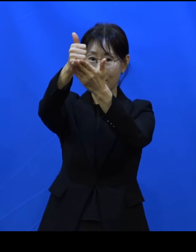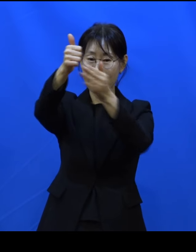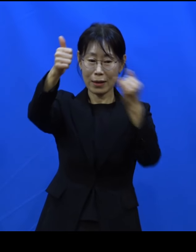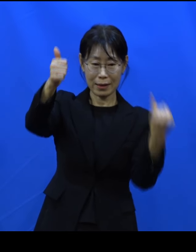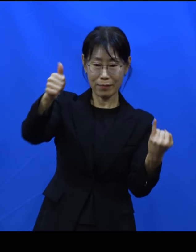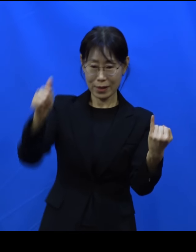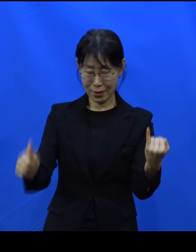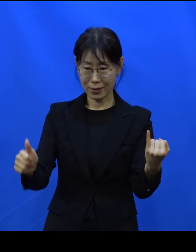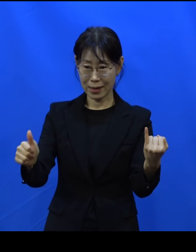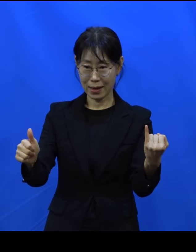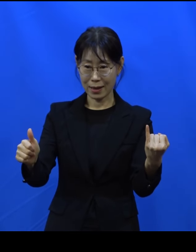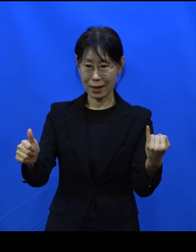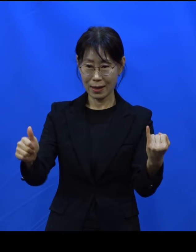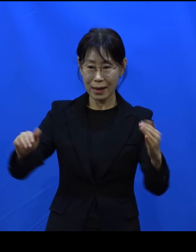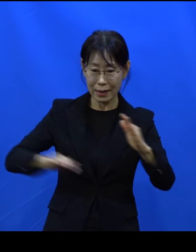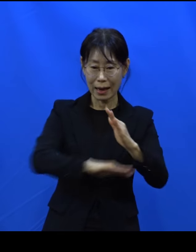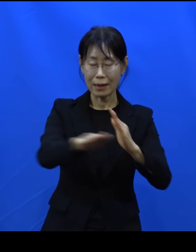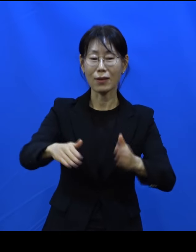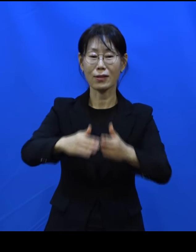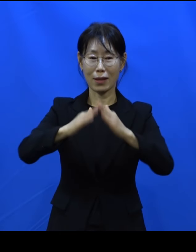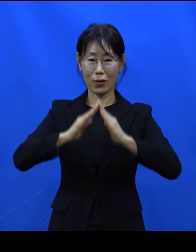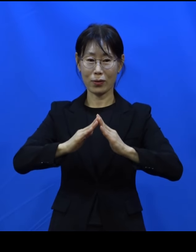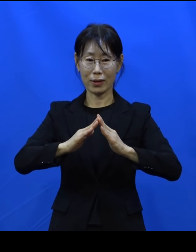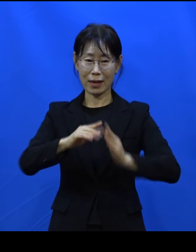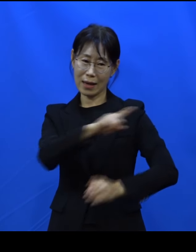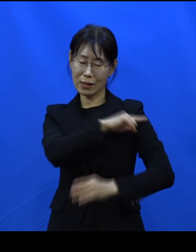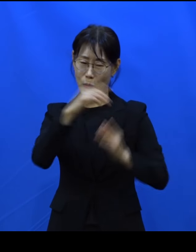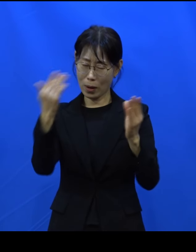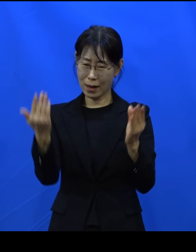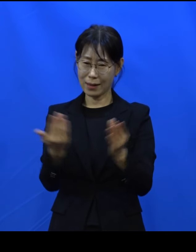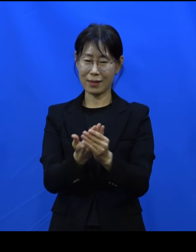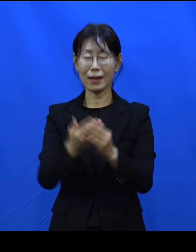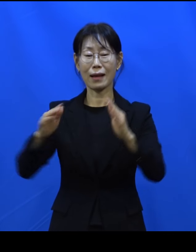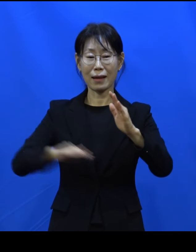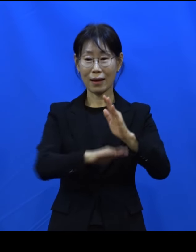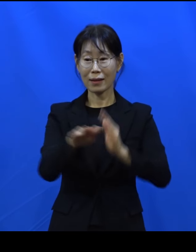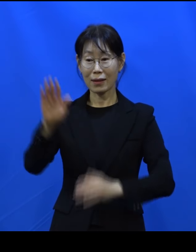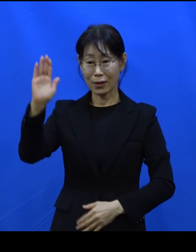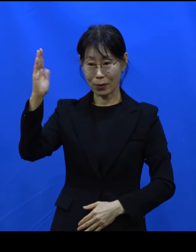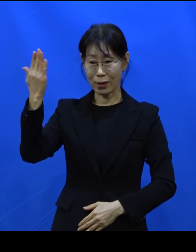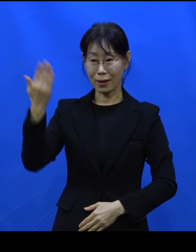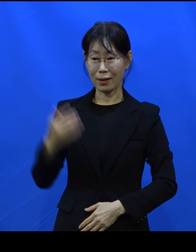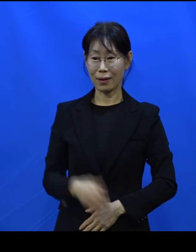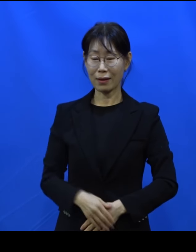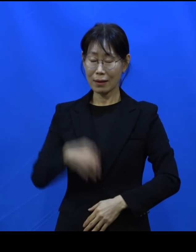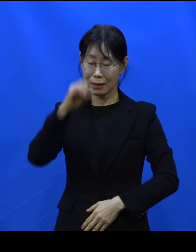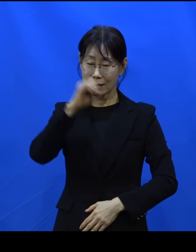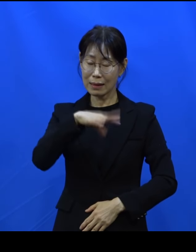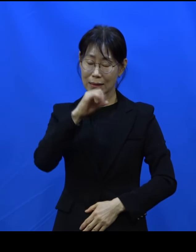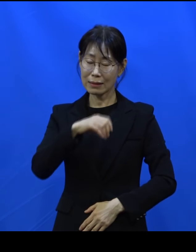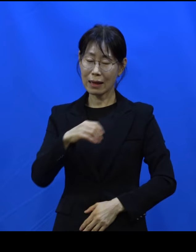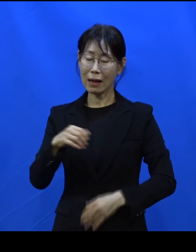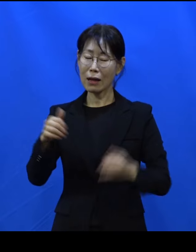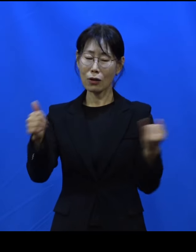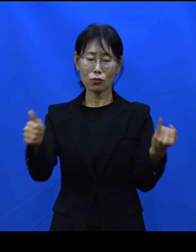두 사람 사이에 한 분이 개입하십니다. 그게 바로 그리스도였어요. 두 사람만 좋으면 된다?